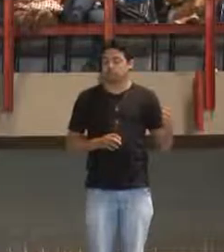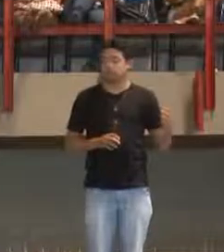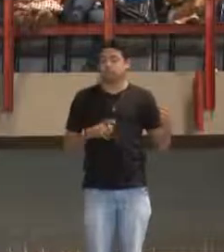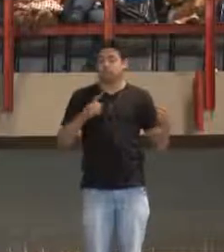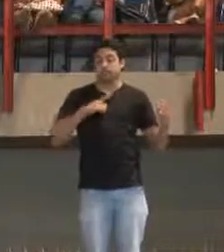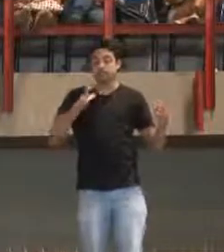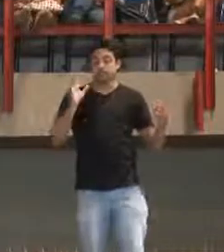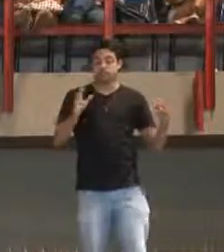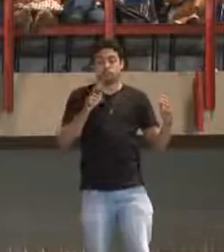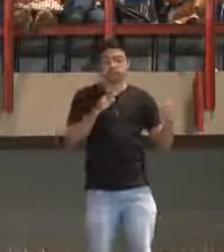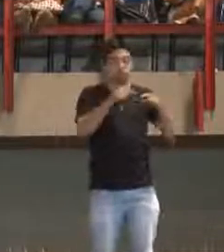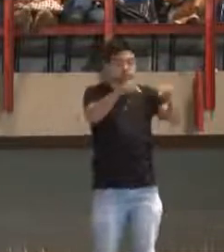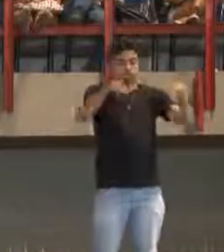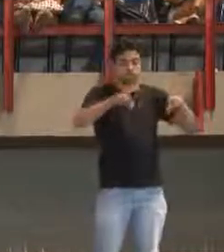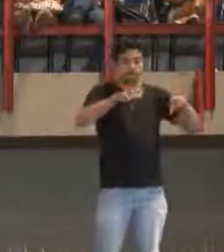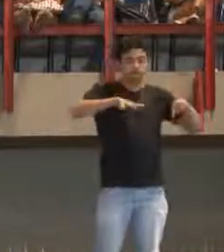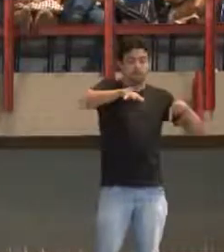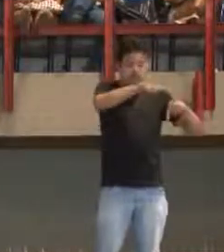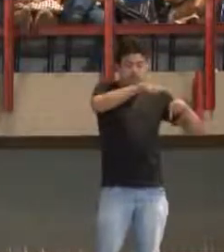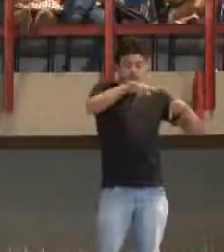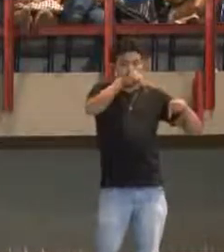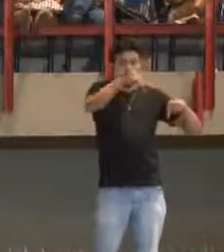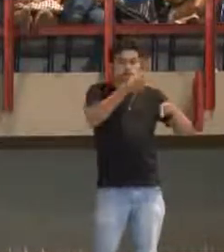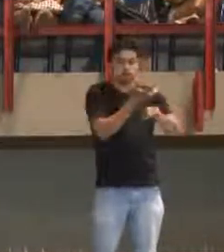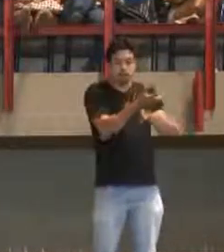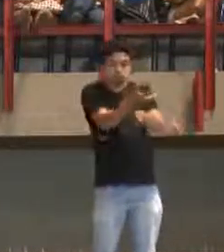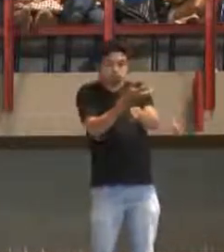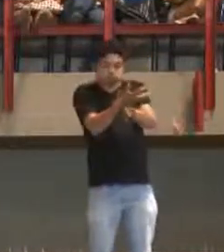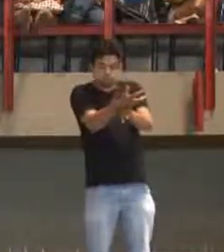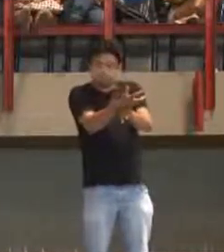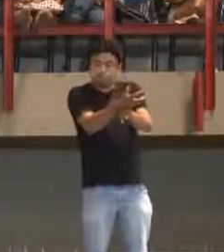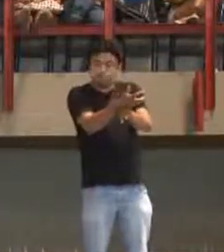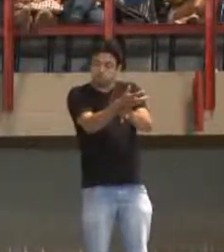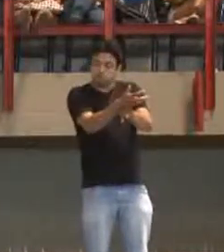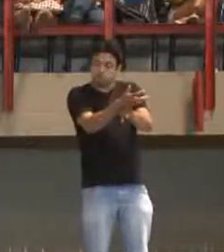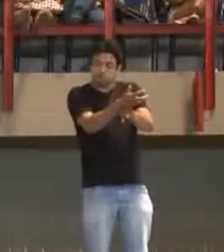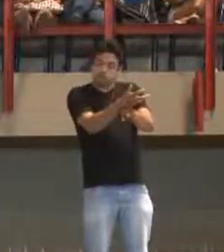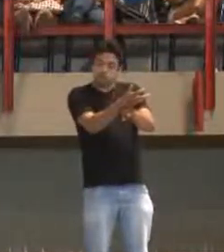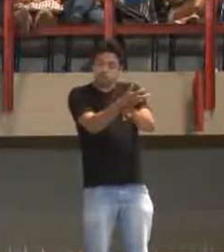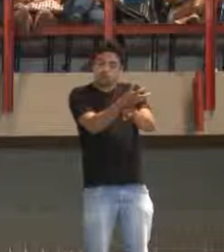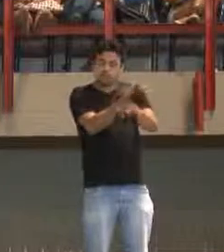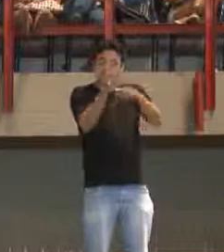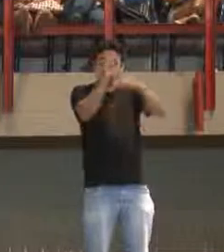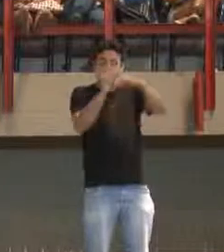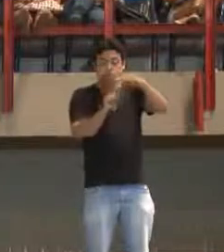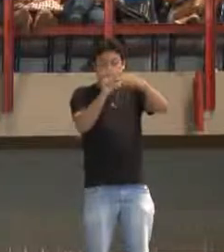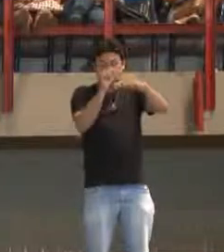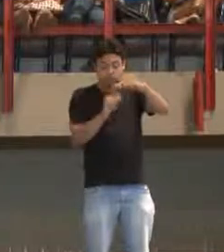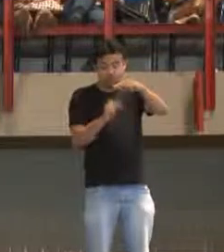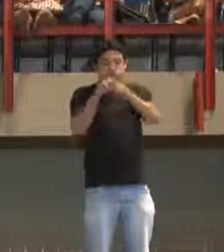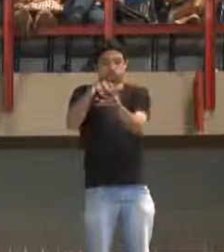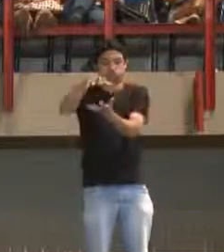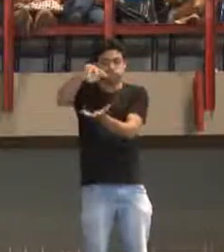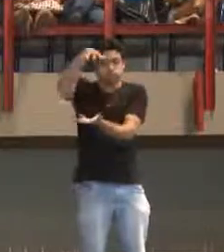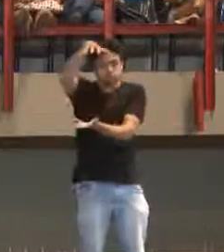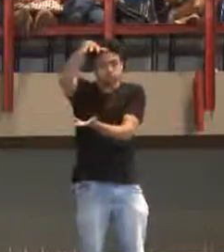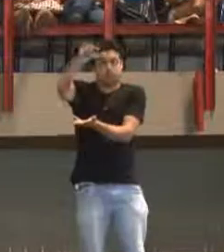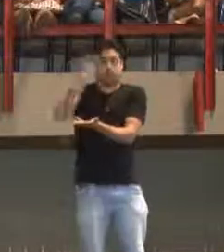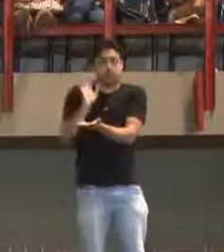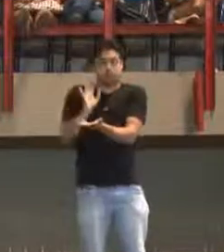a área é a produção dividido pela